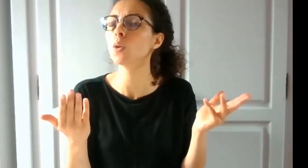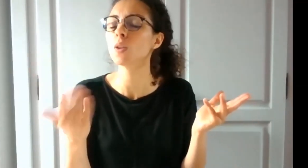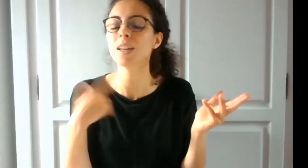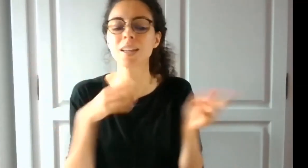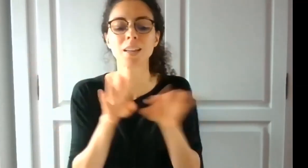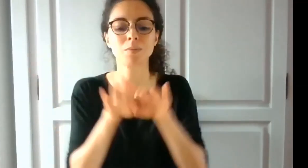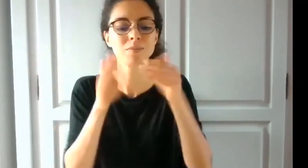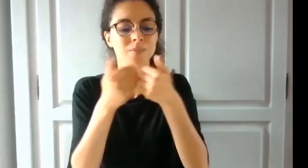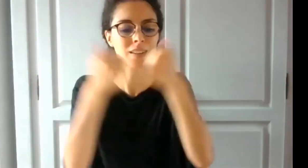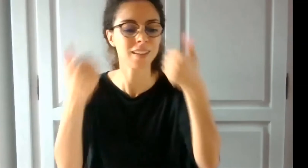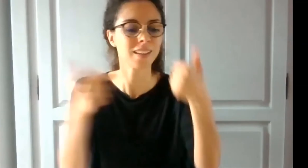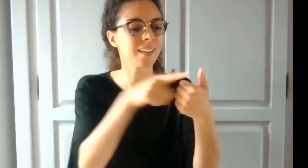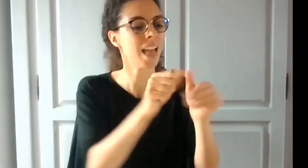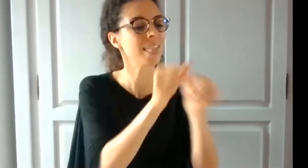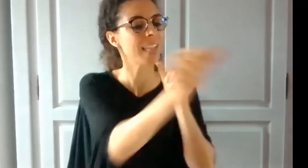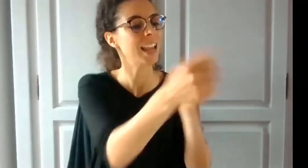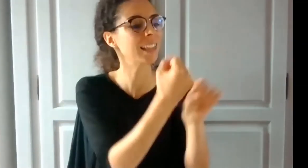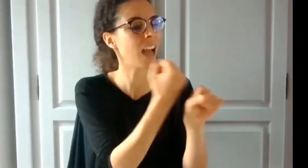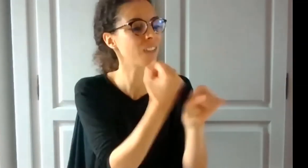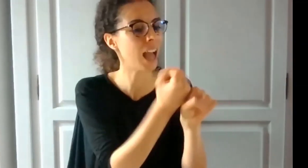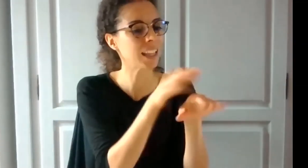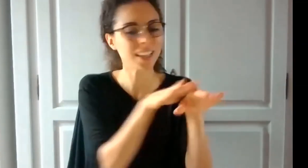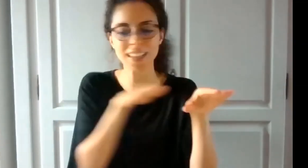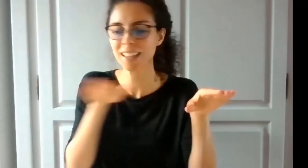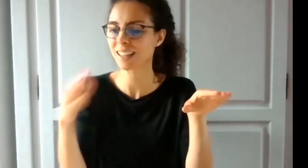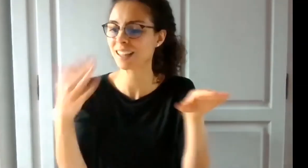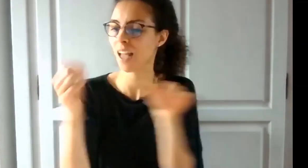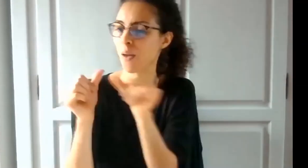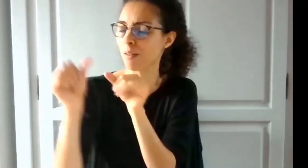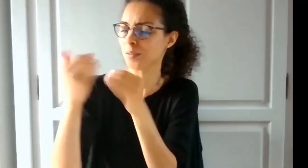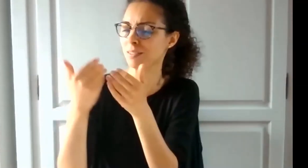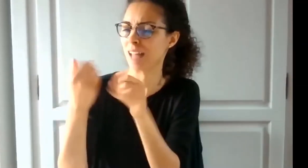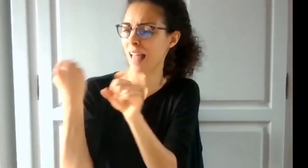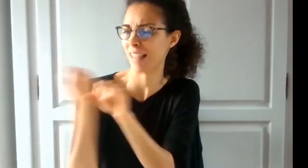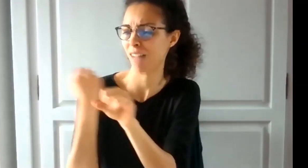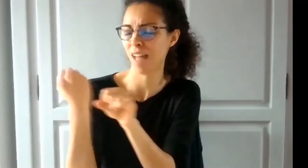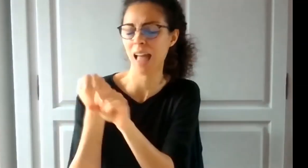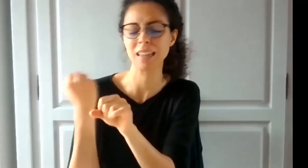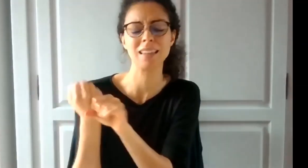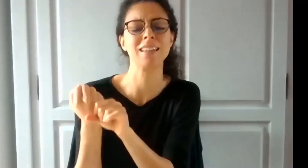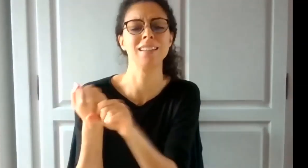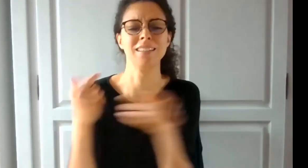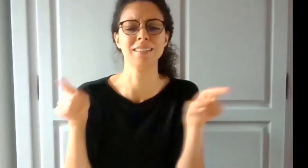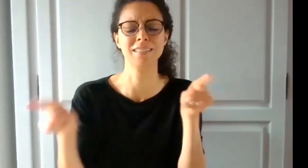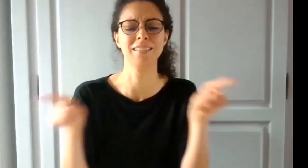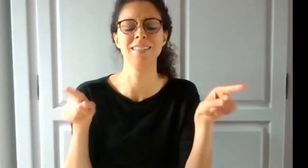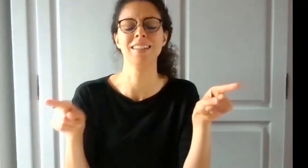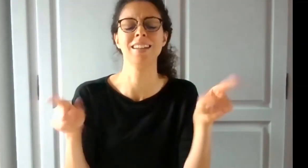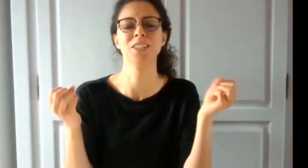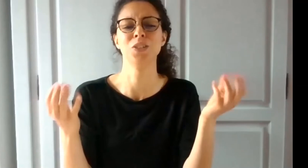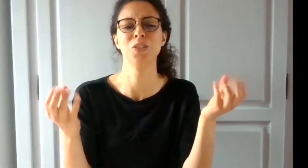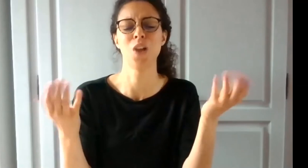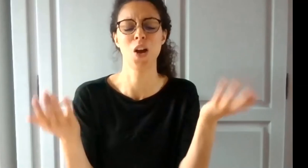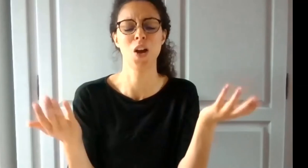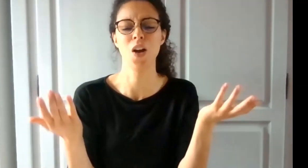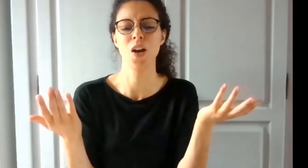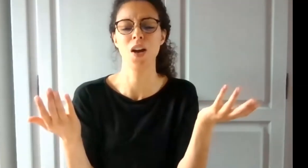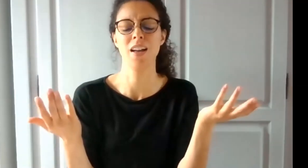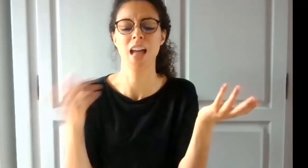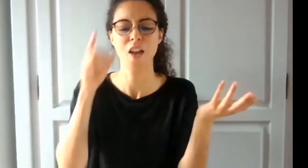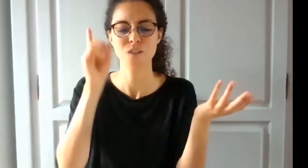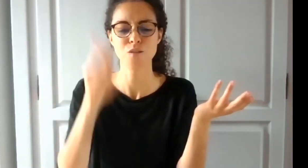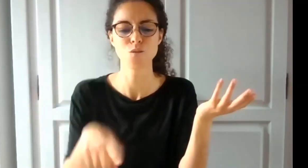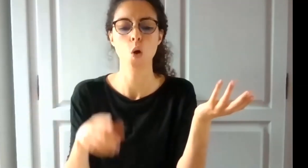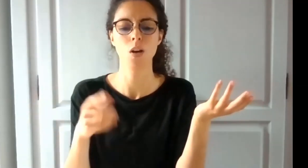le télétravail et de l'autre le travail. Et qu'il